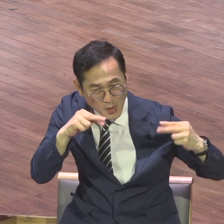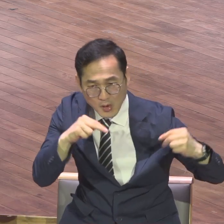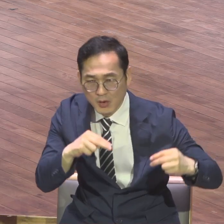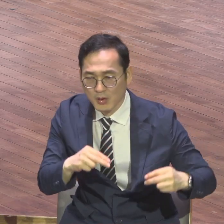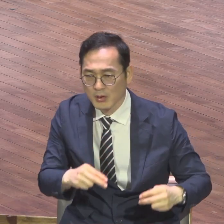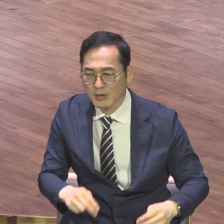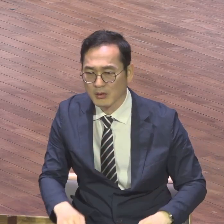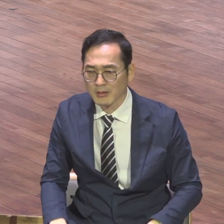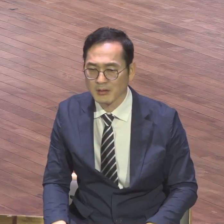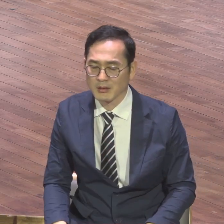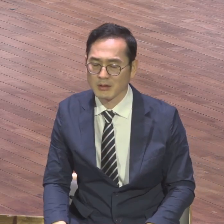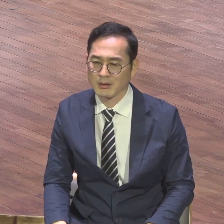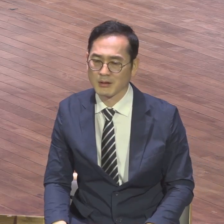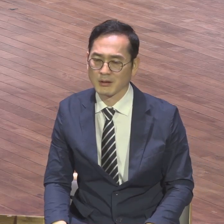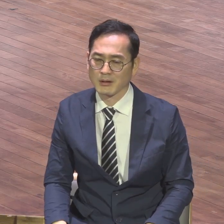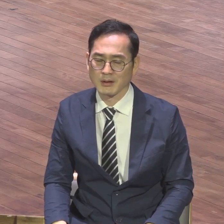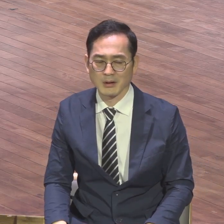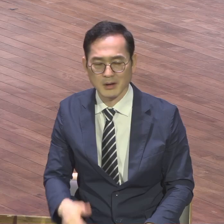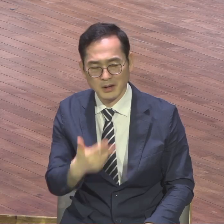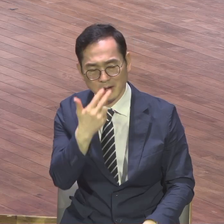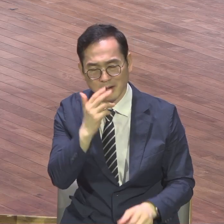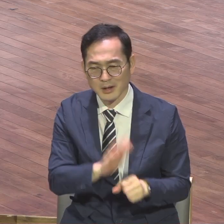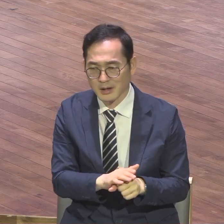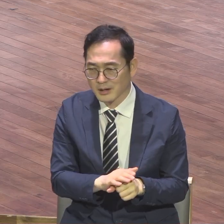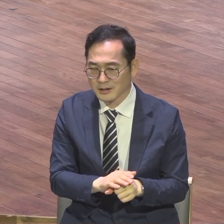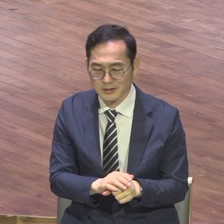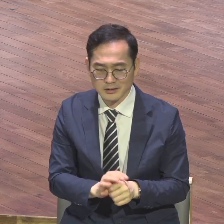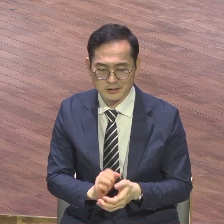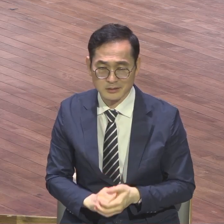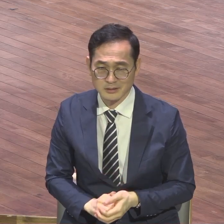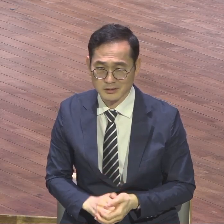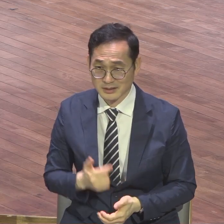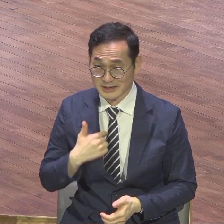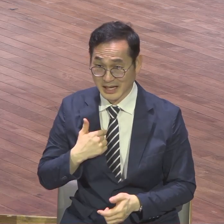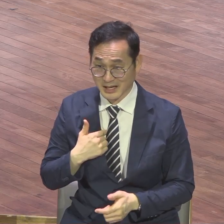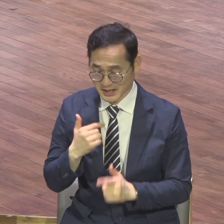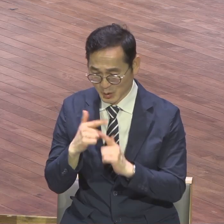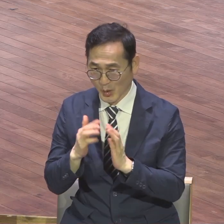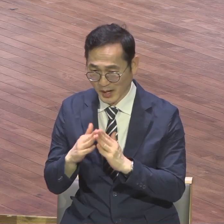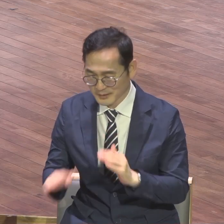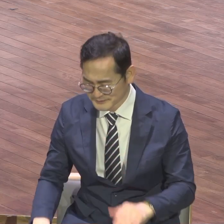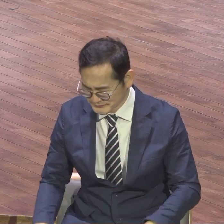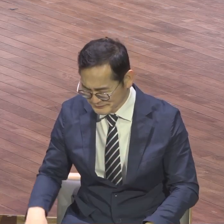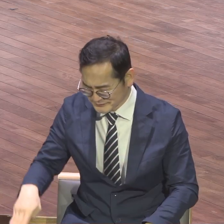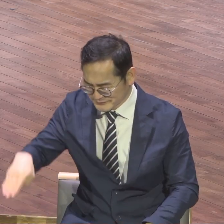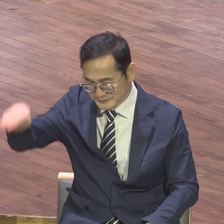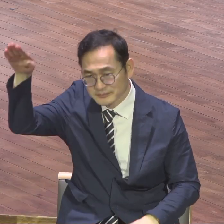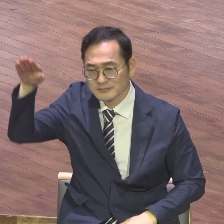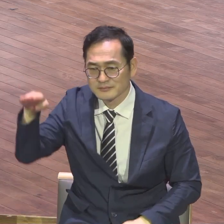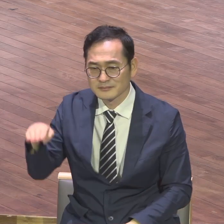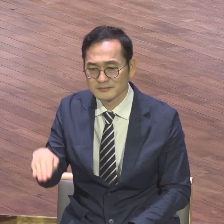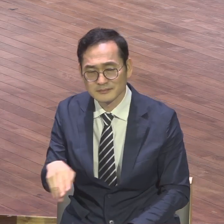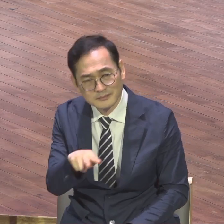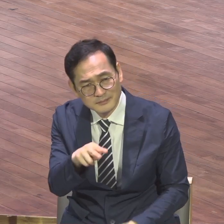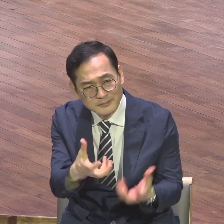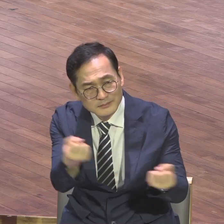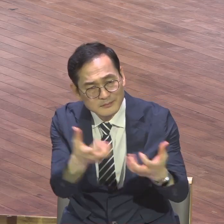시켜놨어요. 저는 모태로 사는 사람이에요. 교회 분열 시키는 거 엄청 많이 봤어요. 싸우는 거 한두 번 본 게 아닙니다.